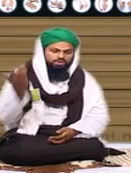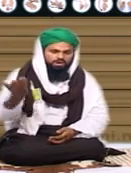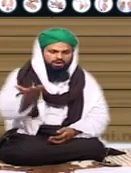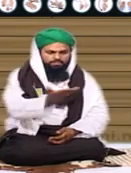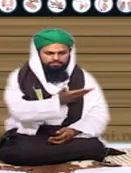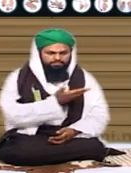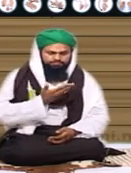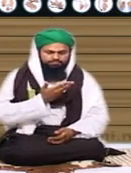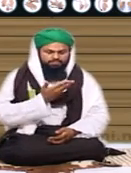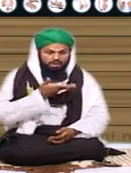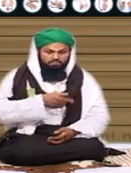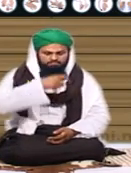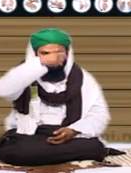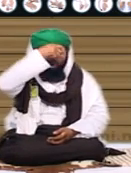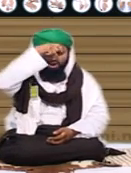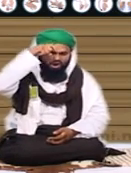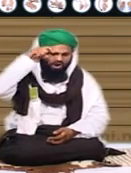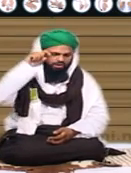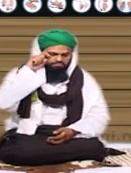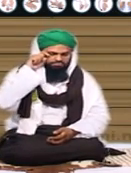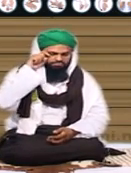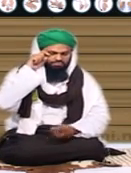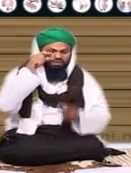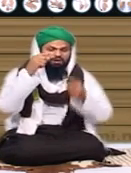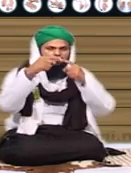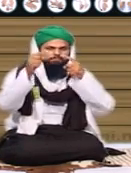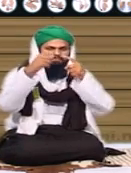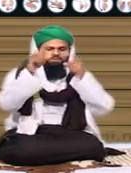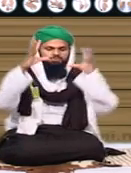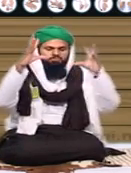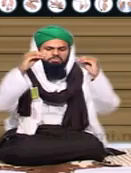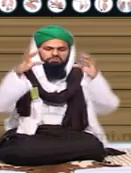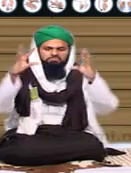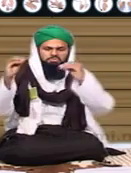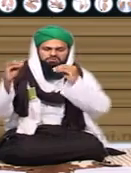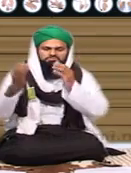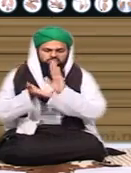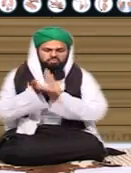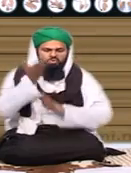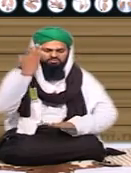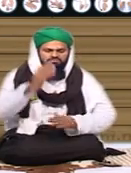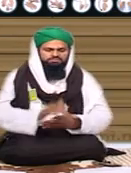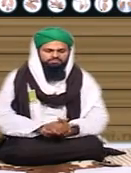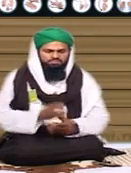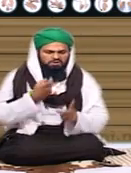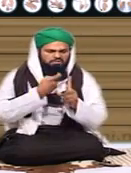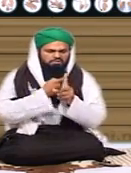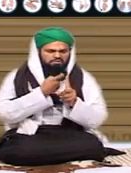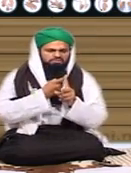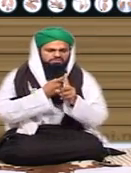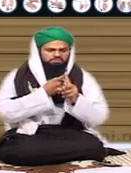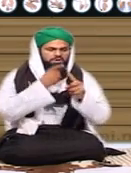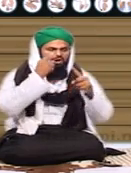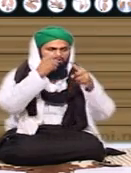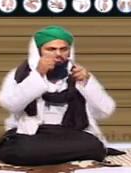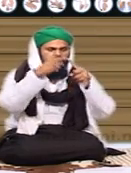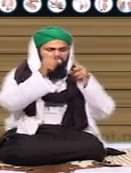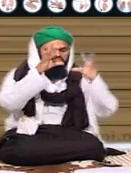غور کیجیے, آپ سوچیے آج کل گرمی کا موسم, لوڈ شیڈنگ بہت زیادہ ہو رہی ہے,